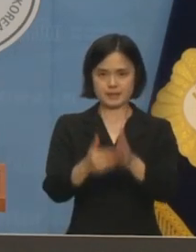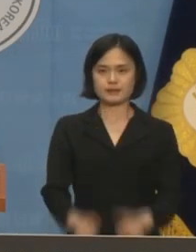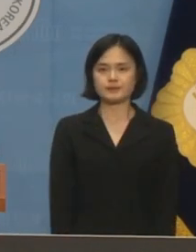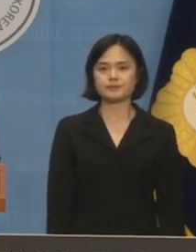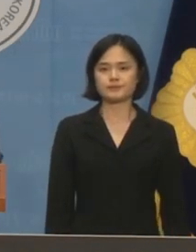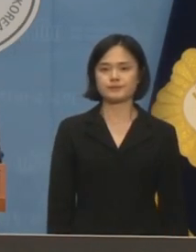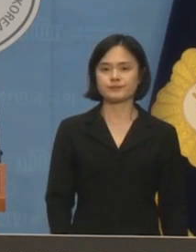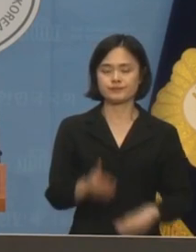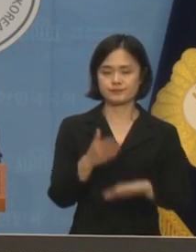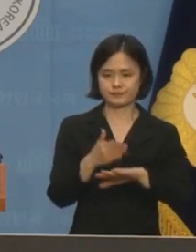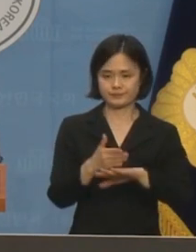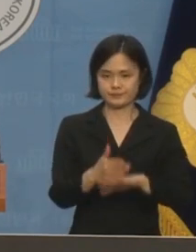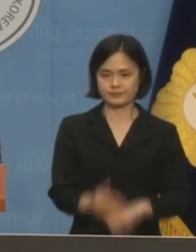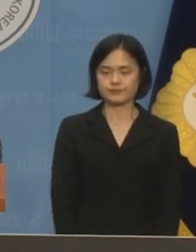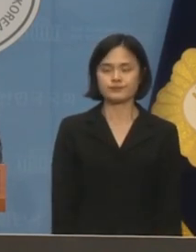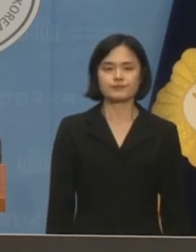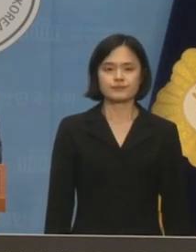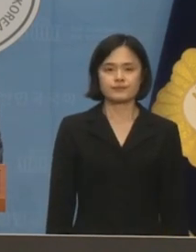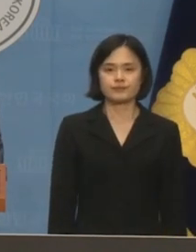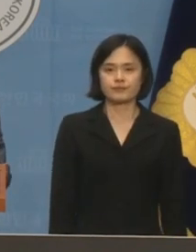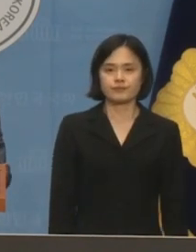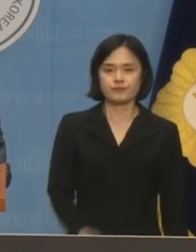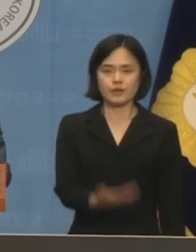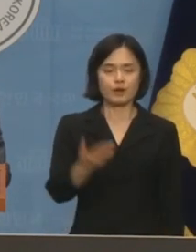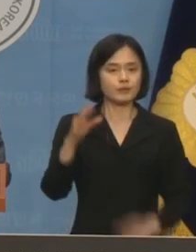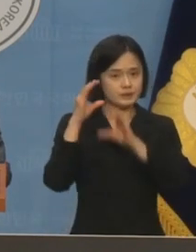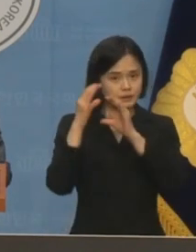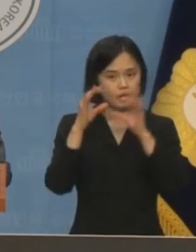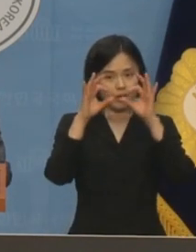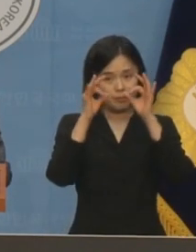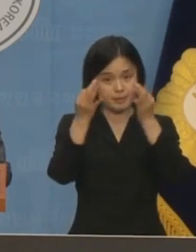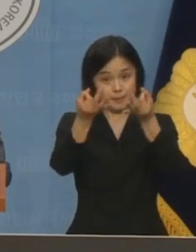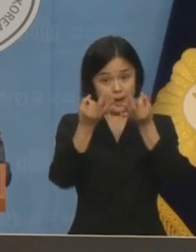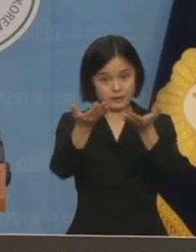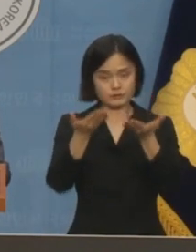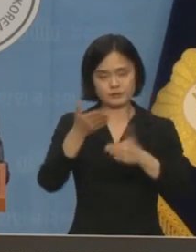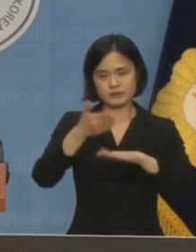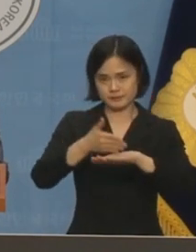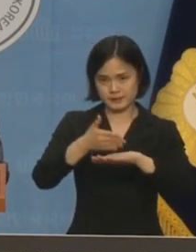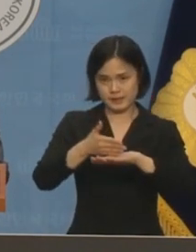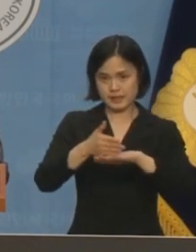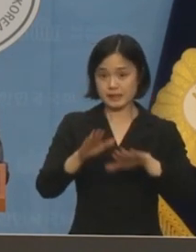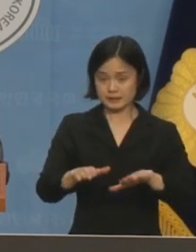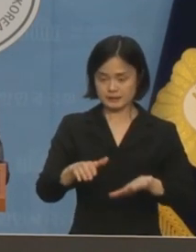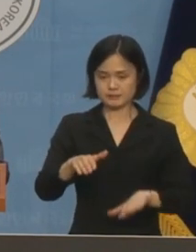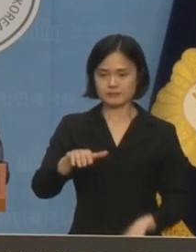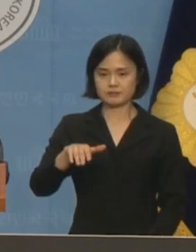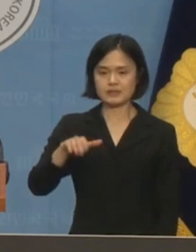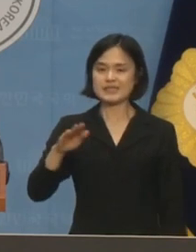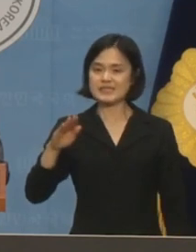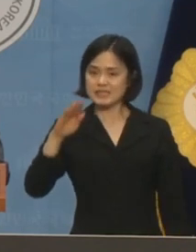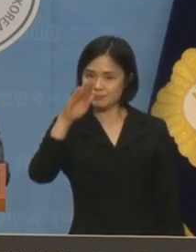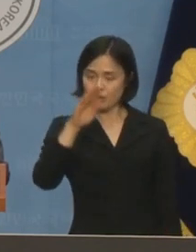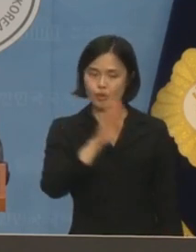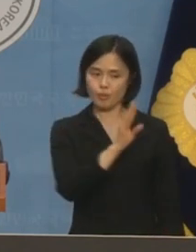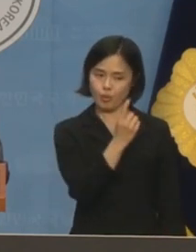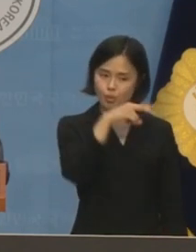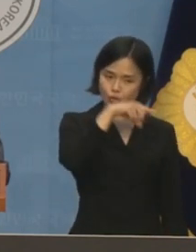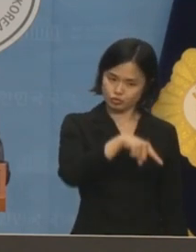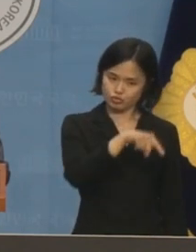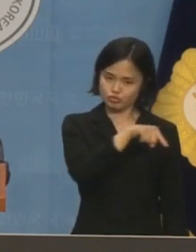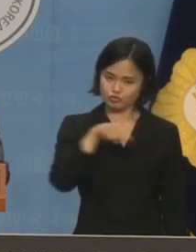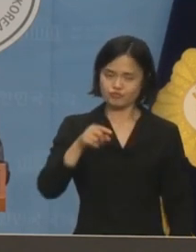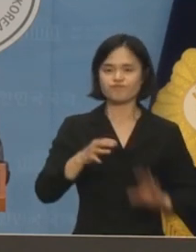네, 감사합니다. 경청해 주셔서 감사하고 이번 사안은 진보 보수를 떠나서 대한민국